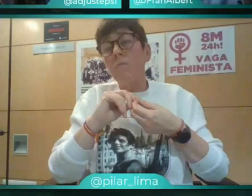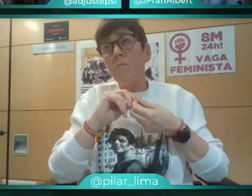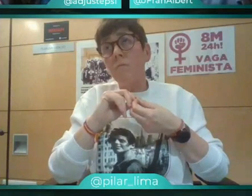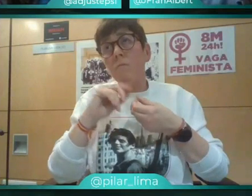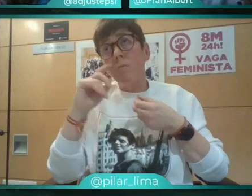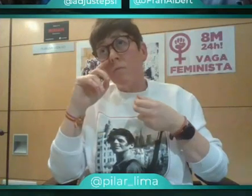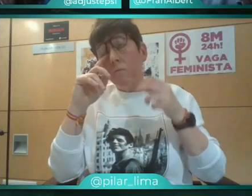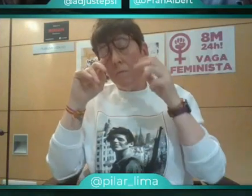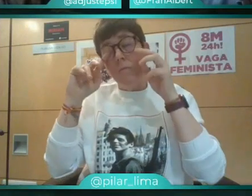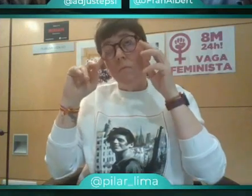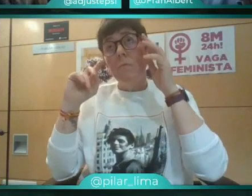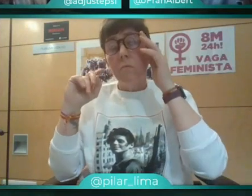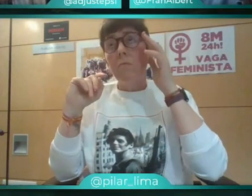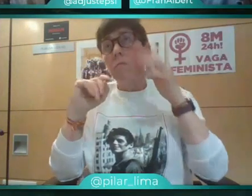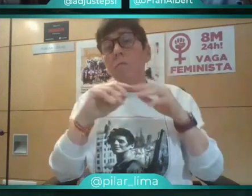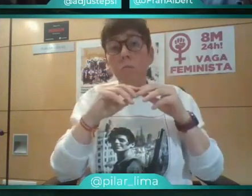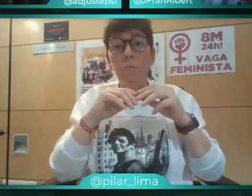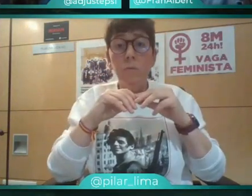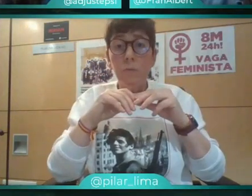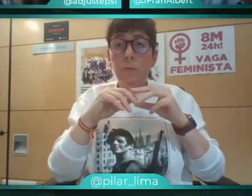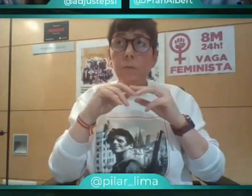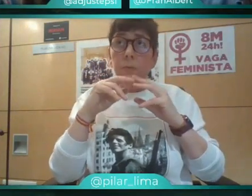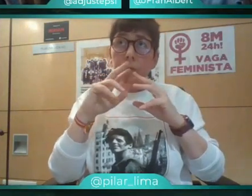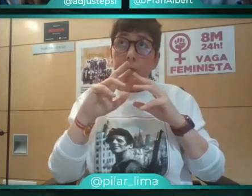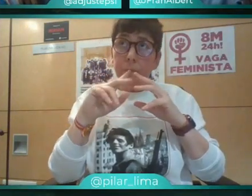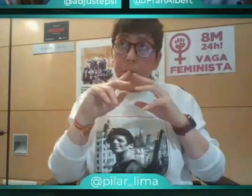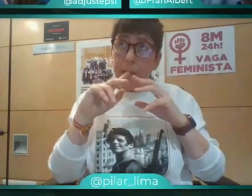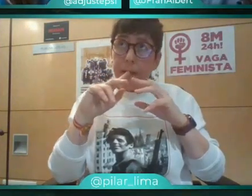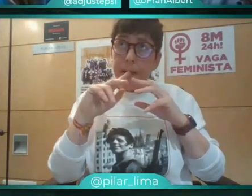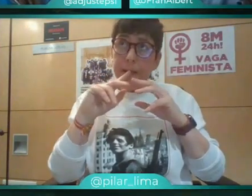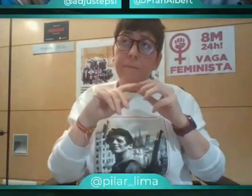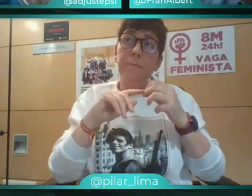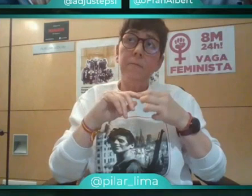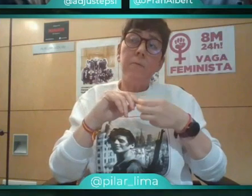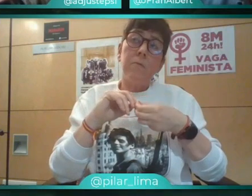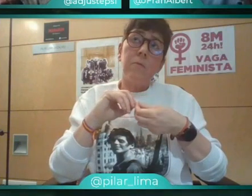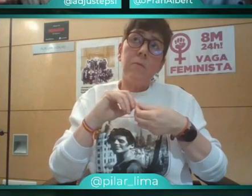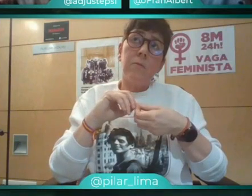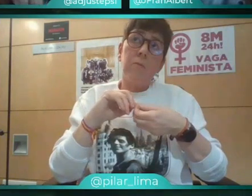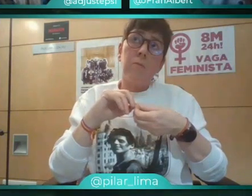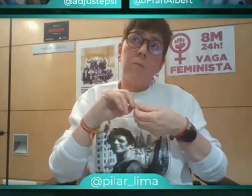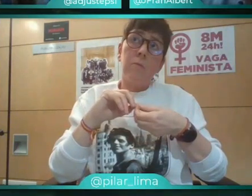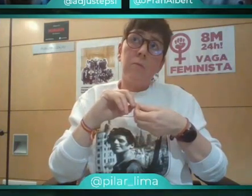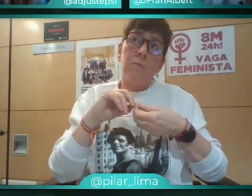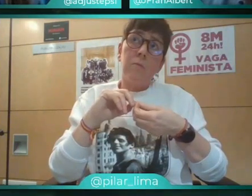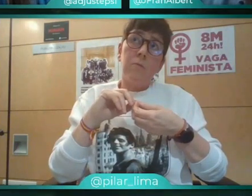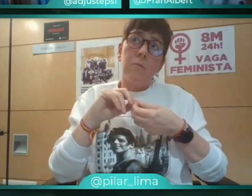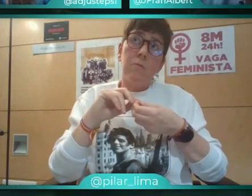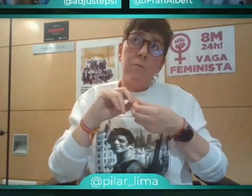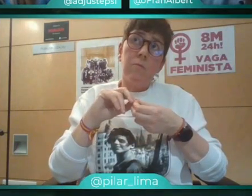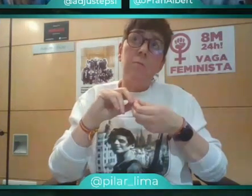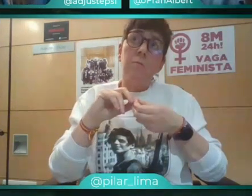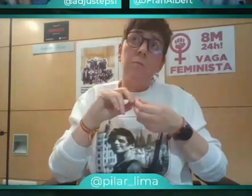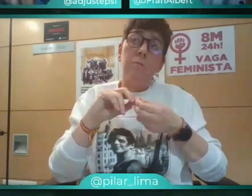y si encima existen prejuicios O valores machistas o algo sobre lo que se pueda sentar ese discurso tanto mejor porque